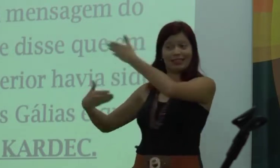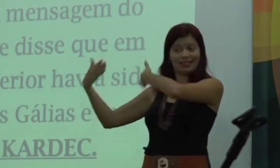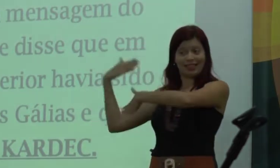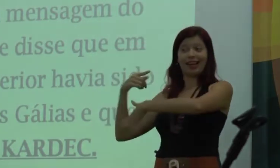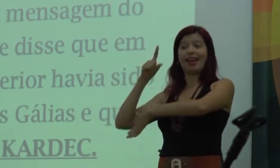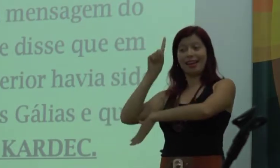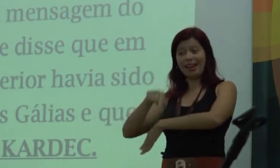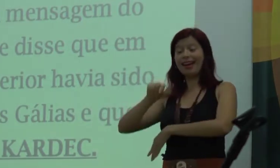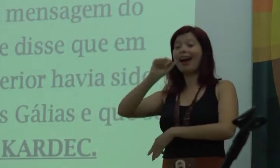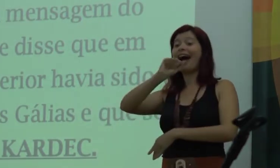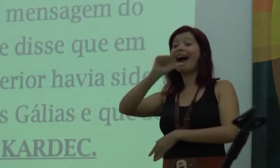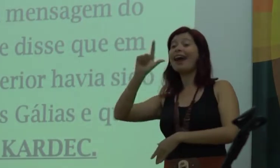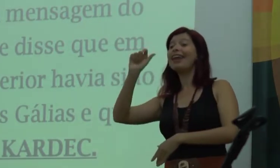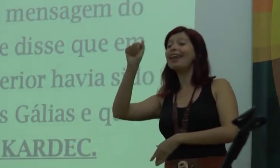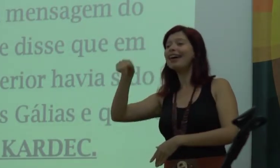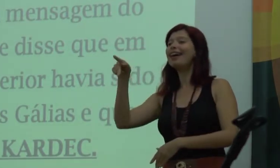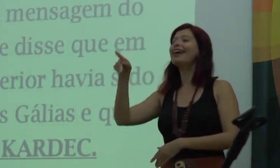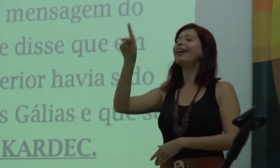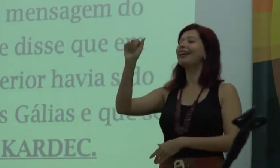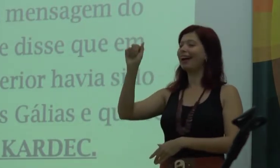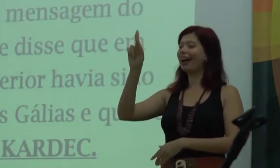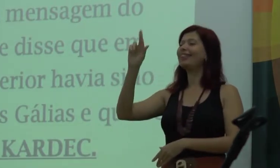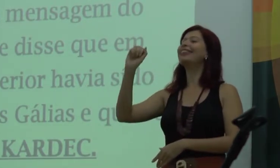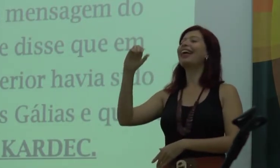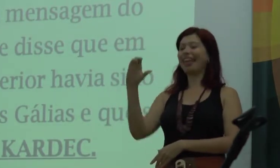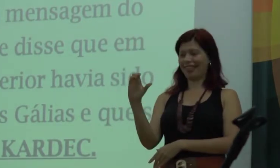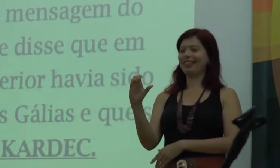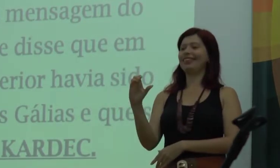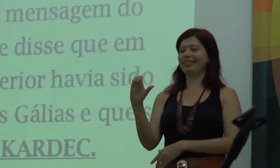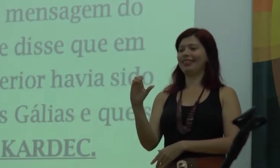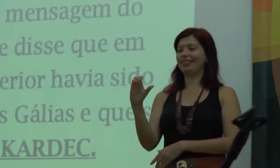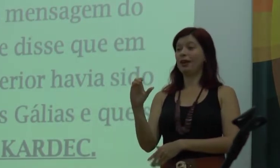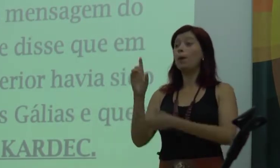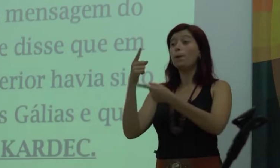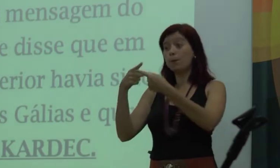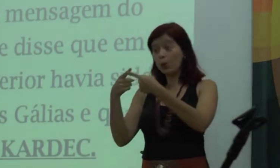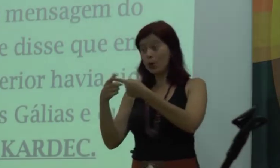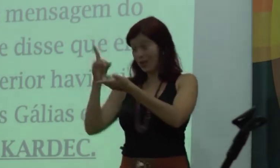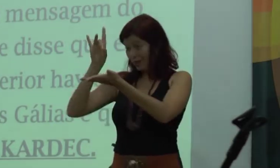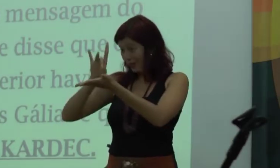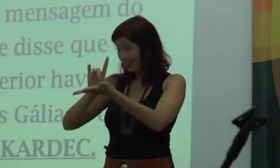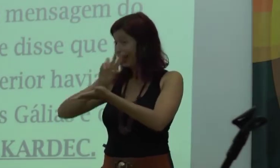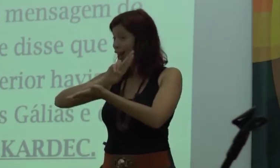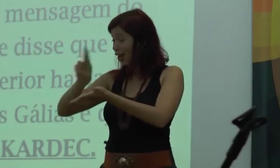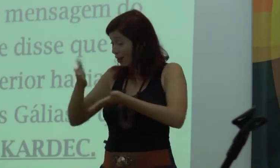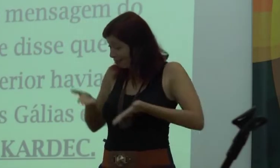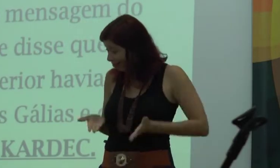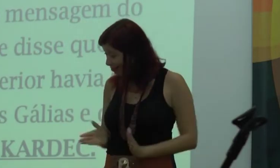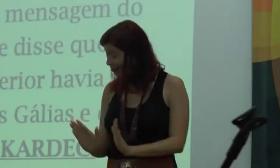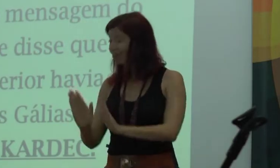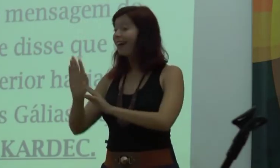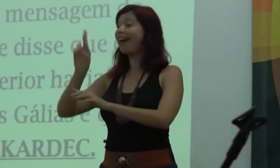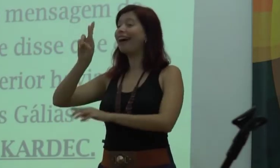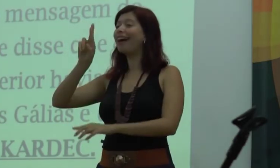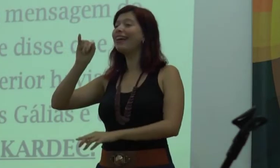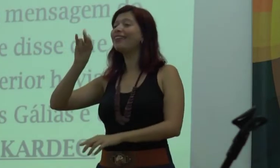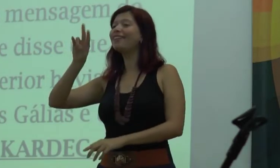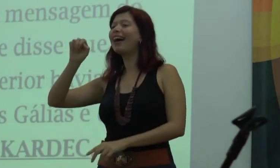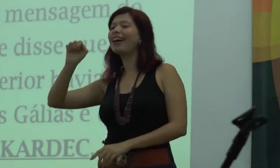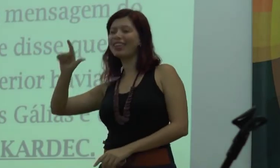Que o nome dele, de Rivail, no passado, era Allan Kardec em existências passadas, porque